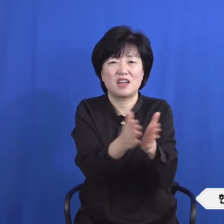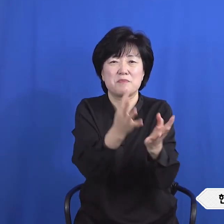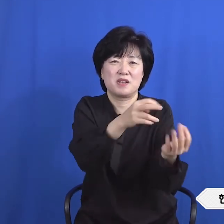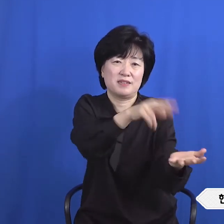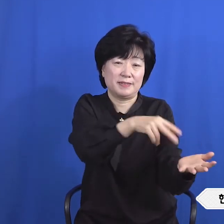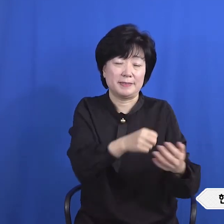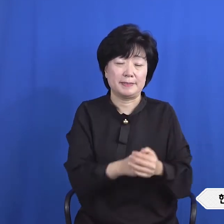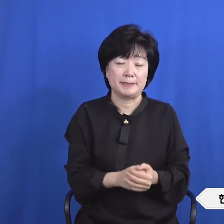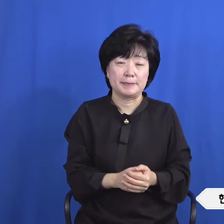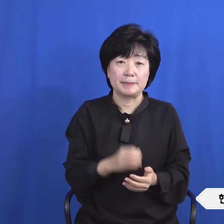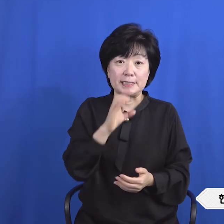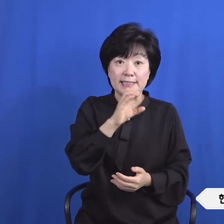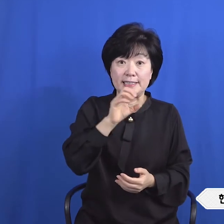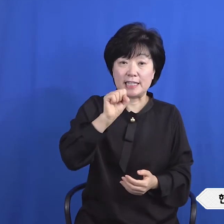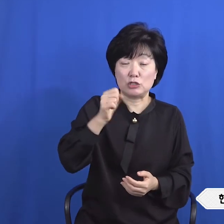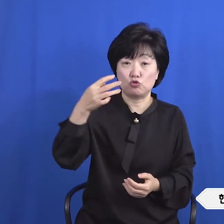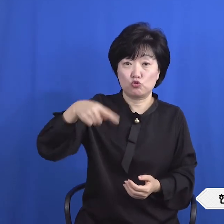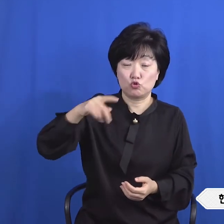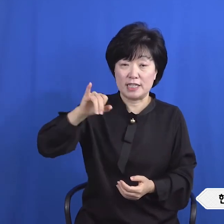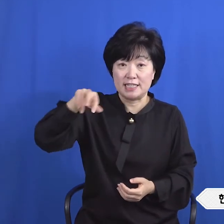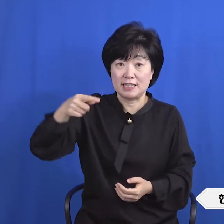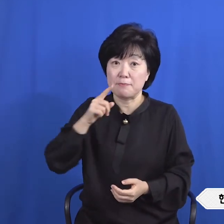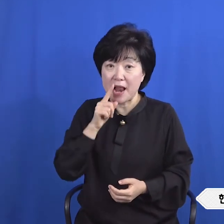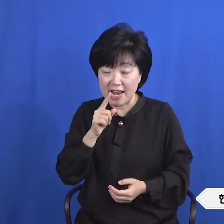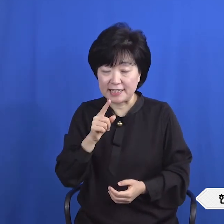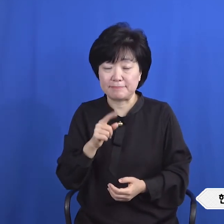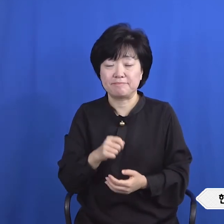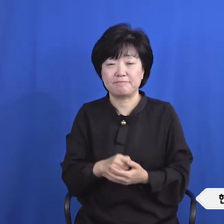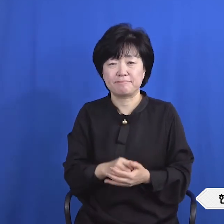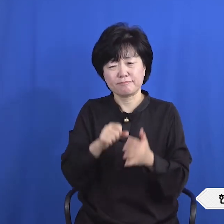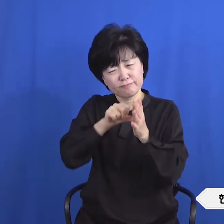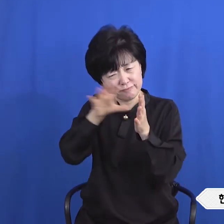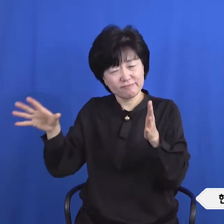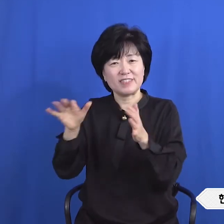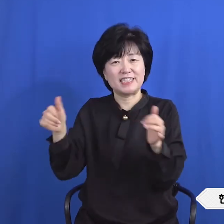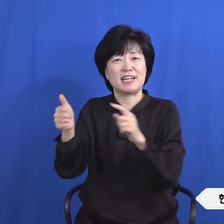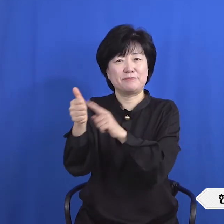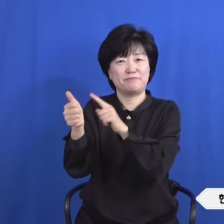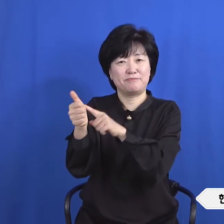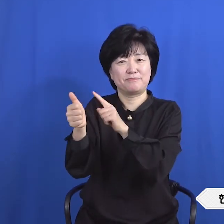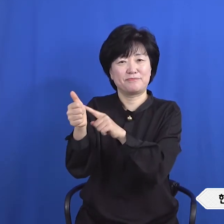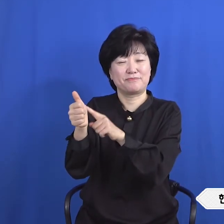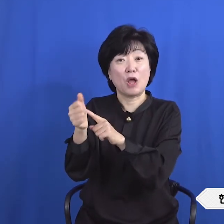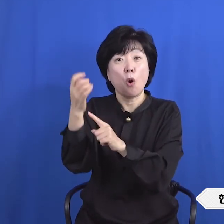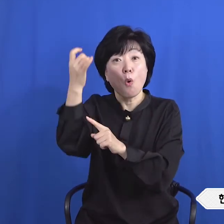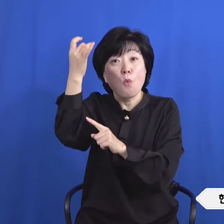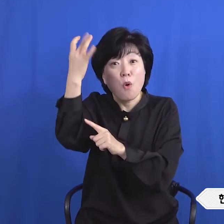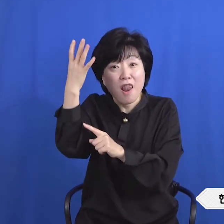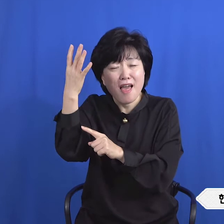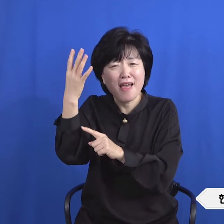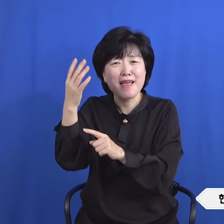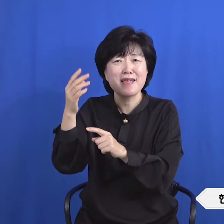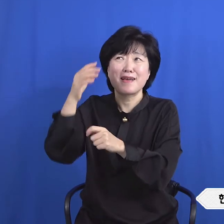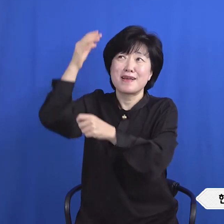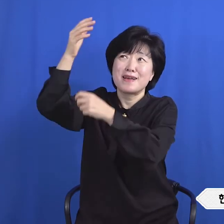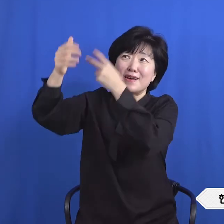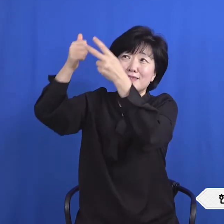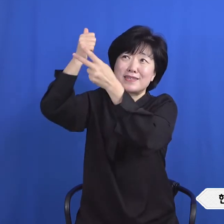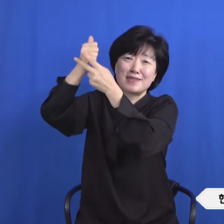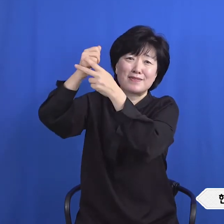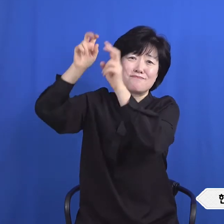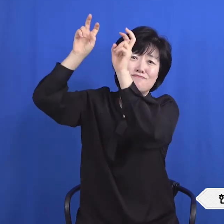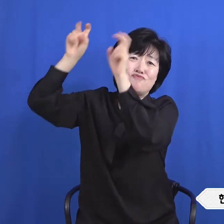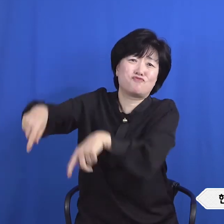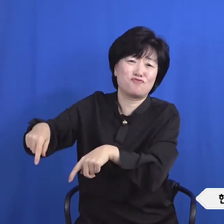C.S. 루이스는 유명한 기독교 변증가지만은 본래는 지독한 무신론자였습니다.